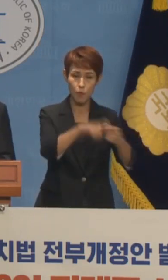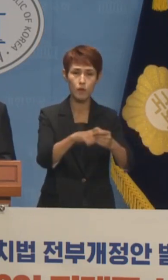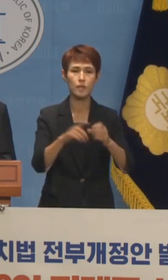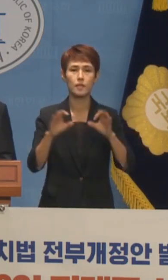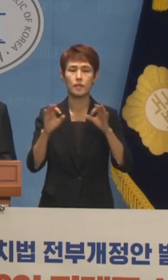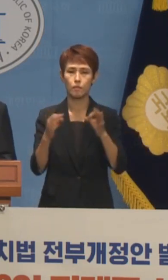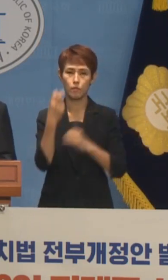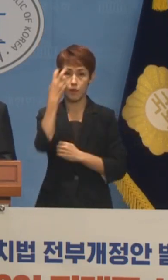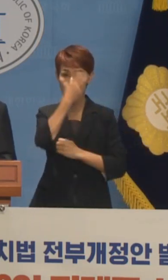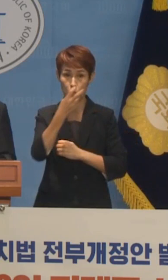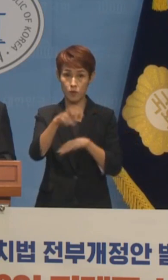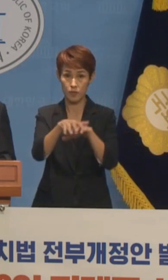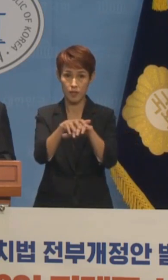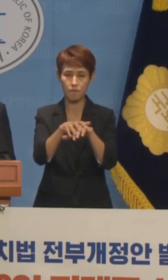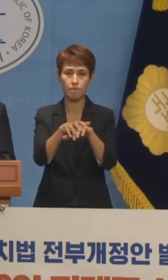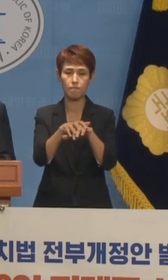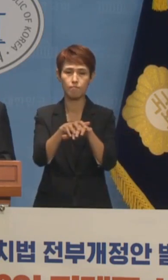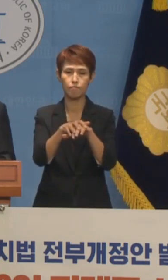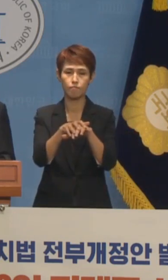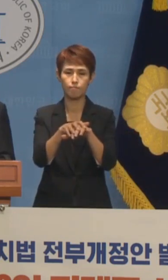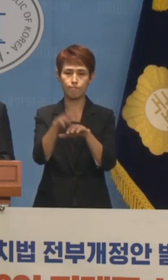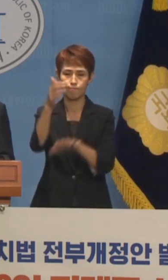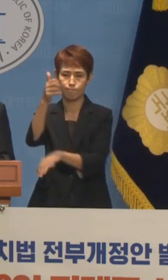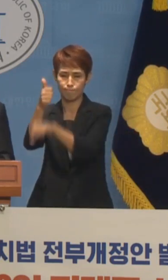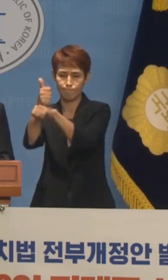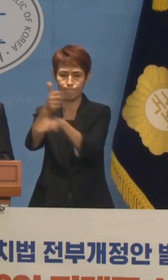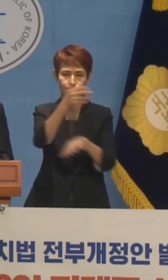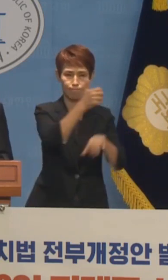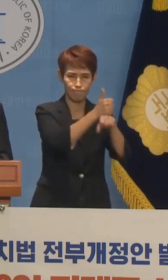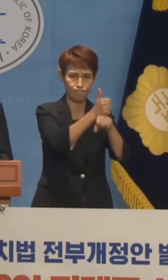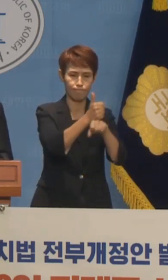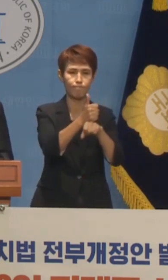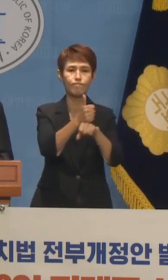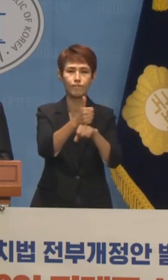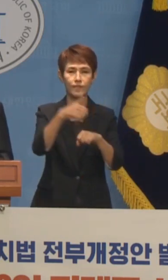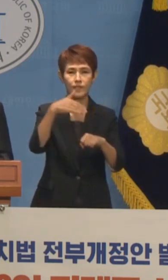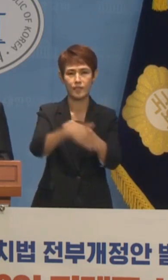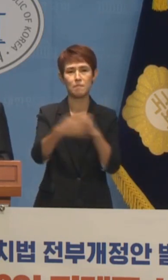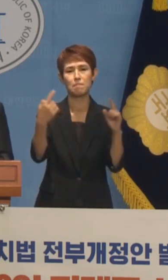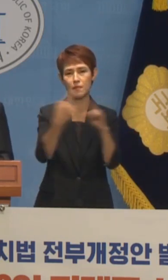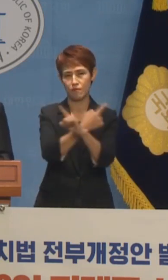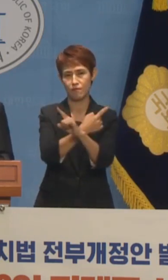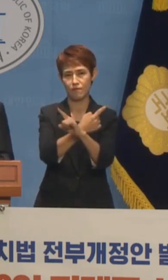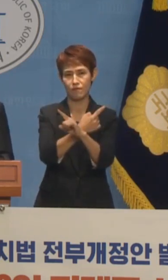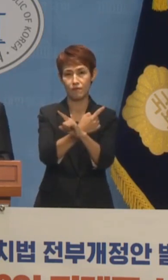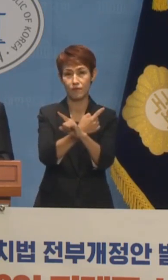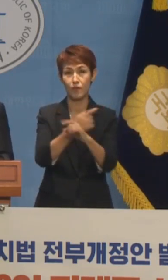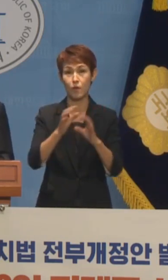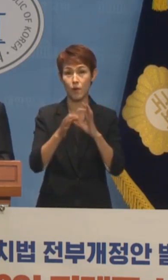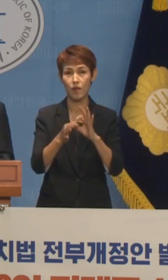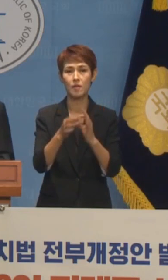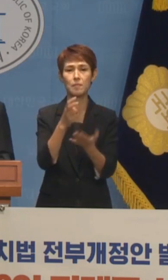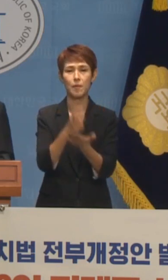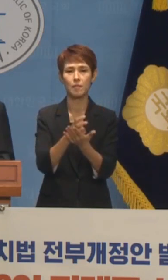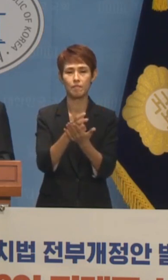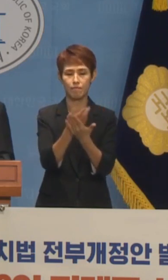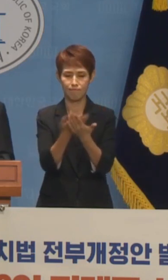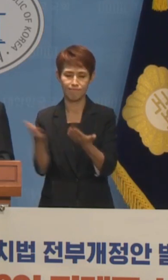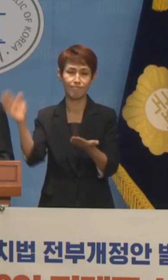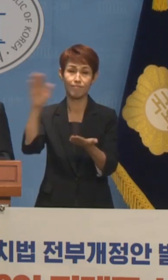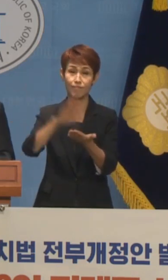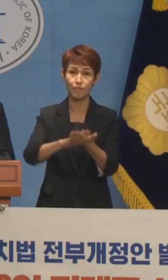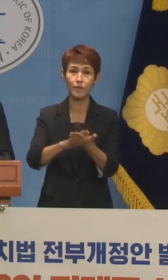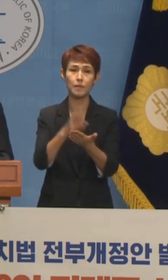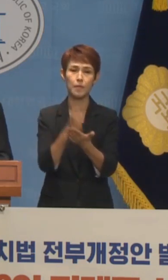쌍봉형 금융감독 체계로 전환하는 내용을 답은 금융위원회 설치 등에 관한 법률 전부 개정 법률 한